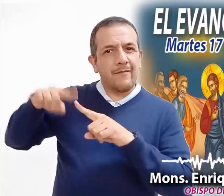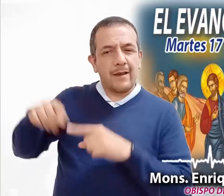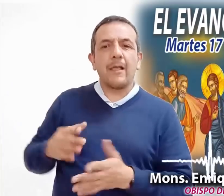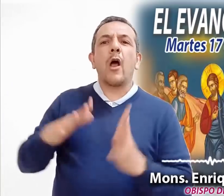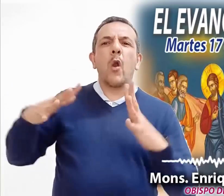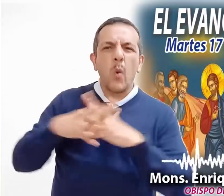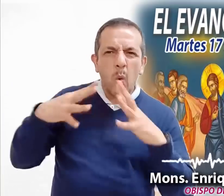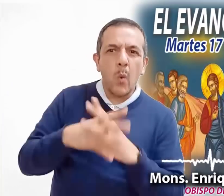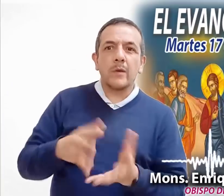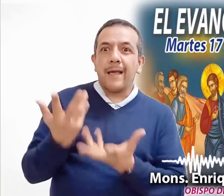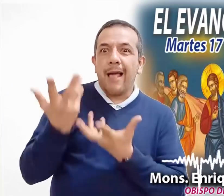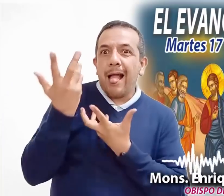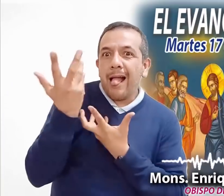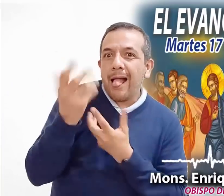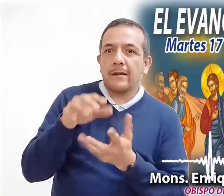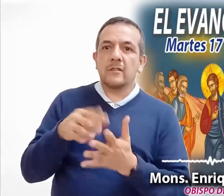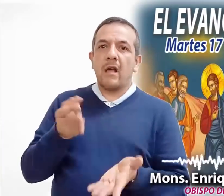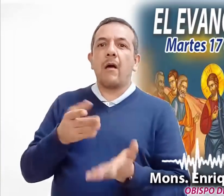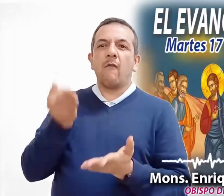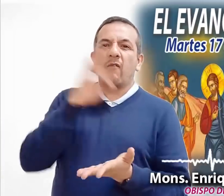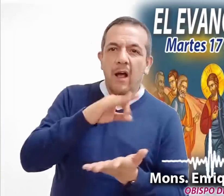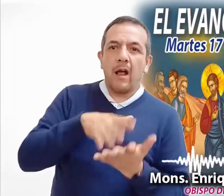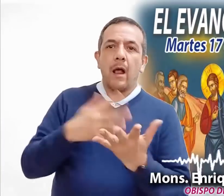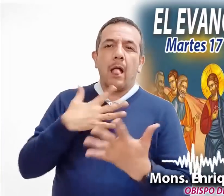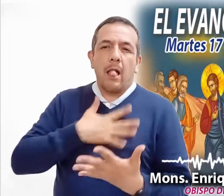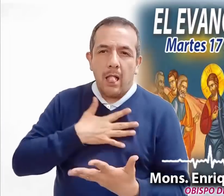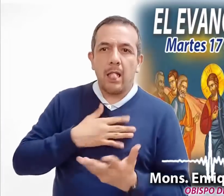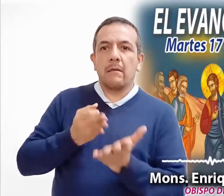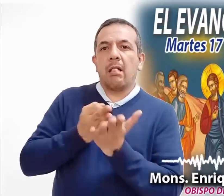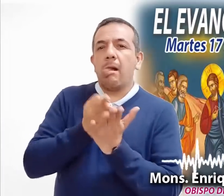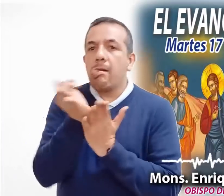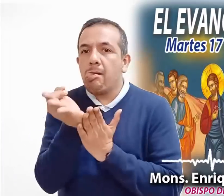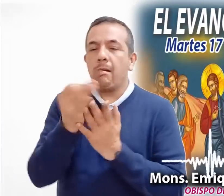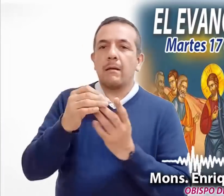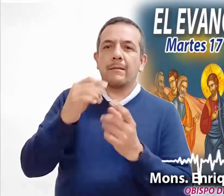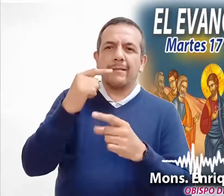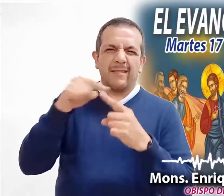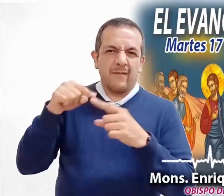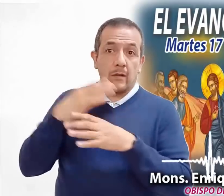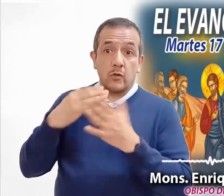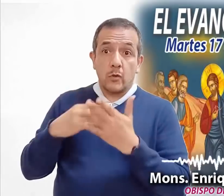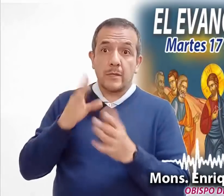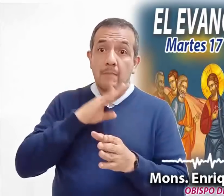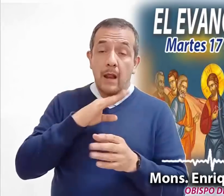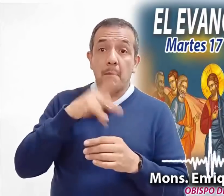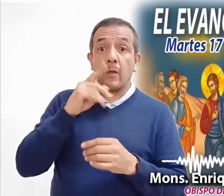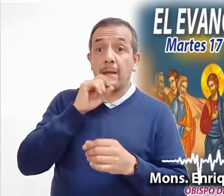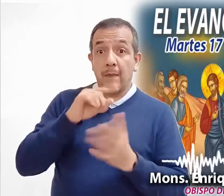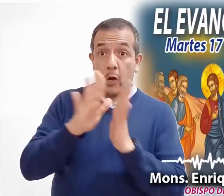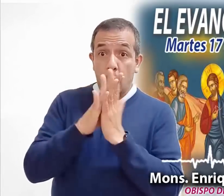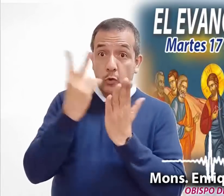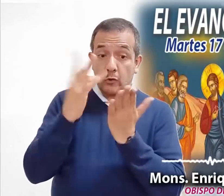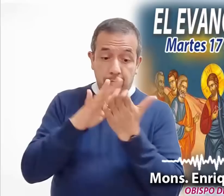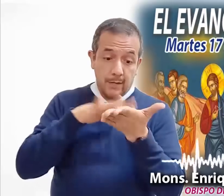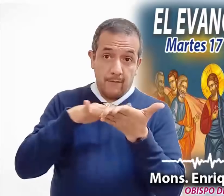luchas, ambiciones, traiciones, pasiones, infidelidades e idolatrías. Pero también resaltan de una manera